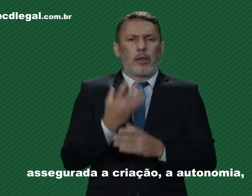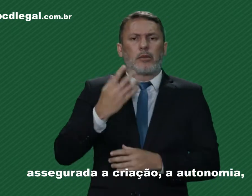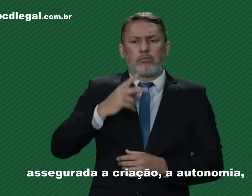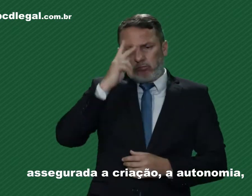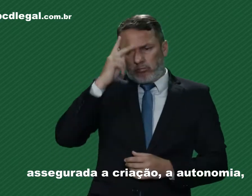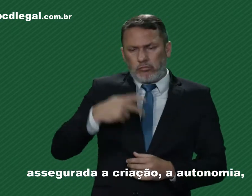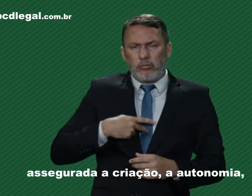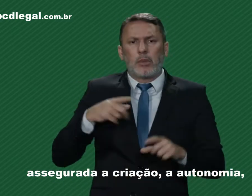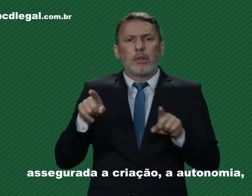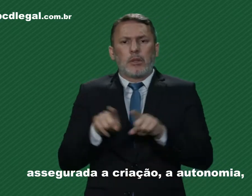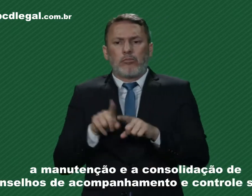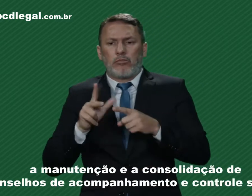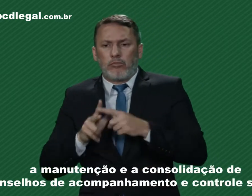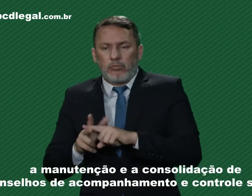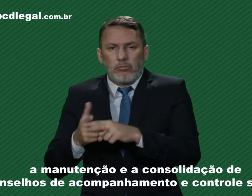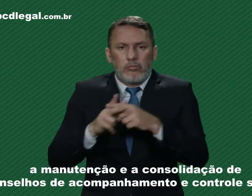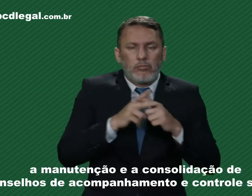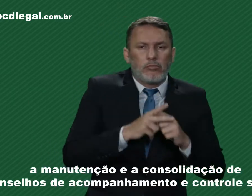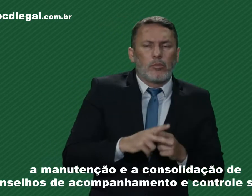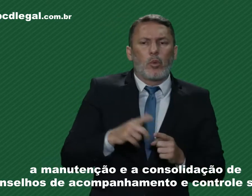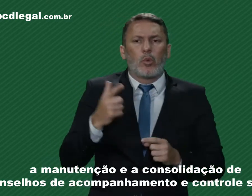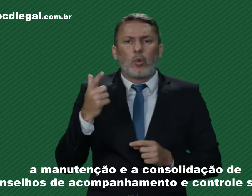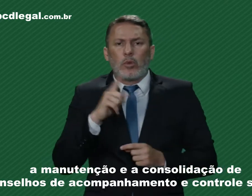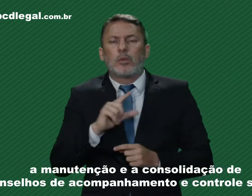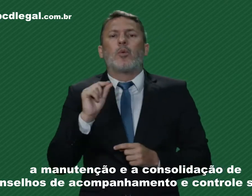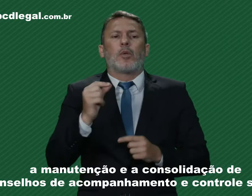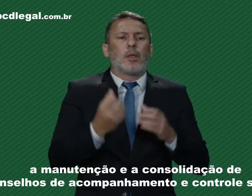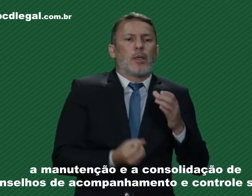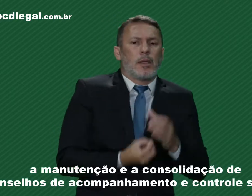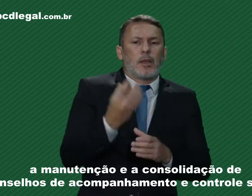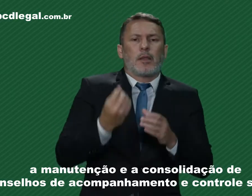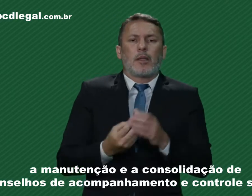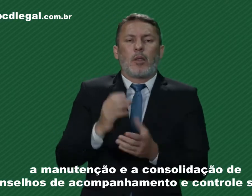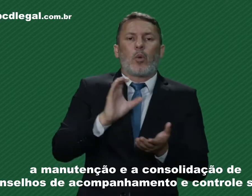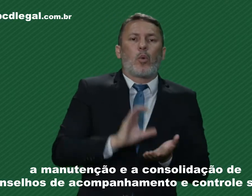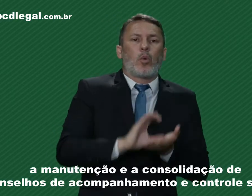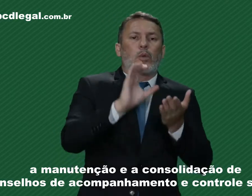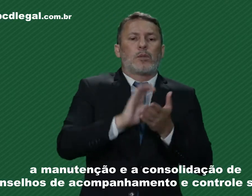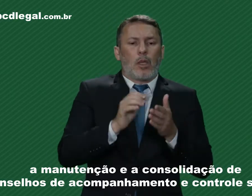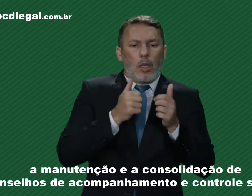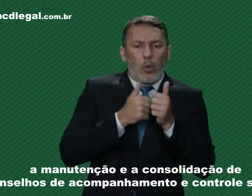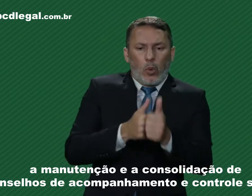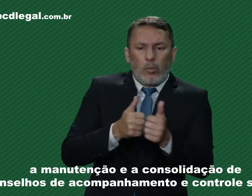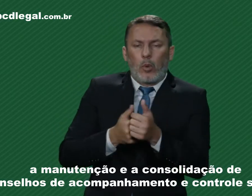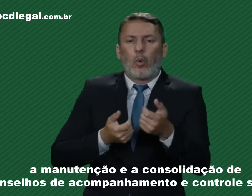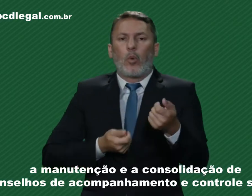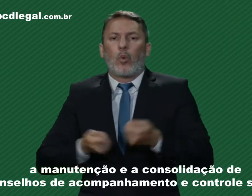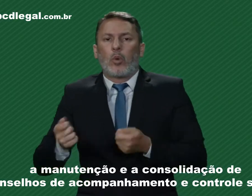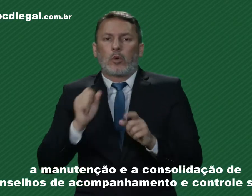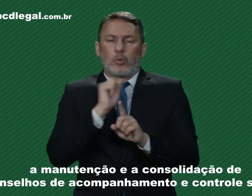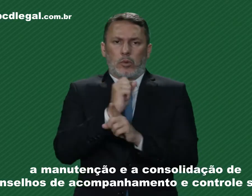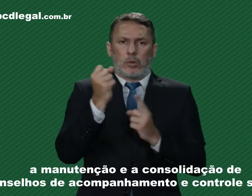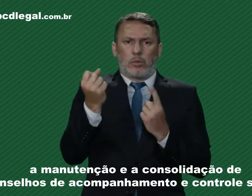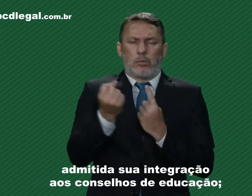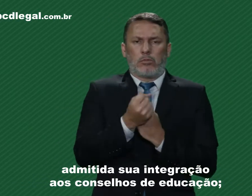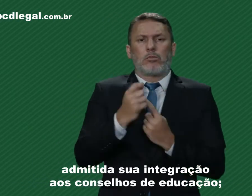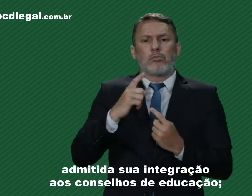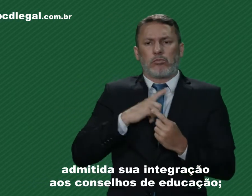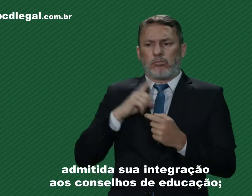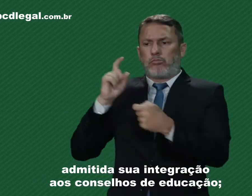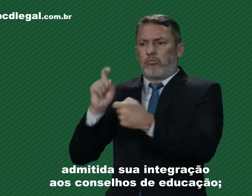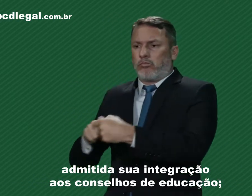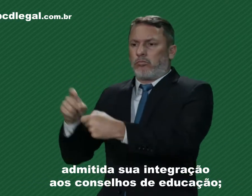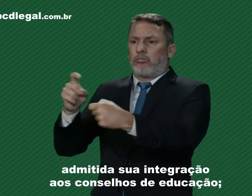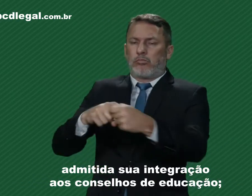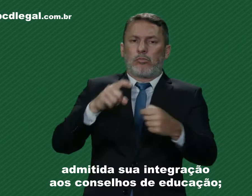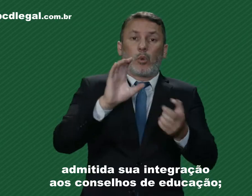criação, a autonomia, a manutenção e a consolidação de conselhos de acompanhamento e controle social,